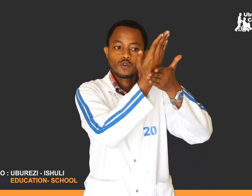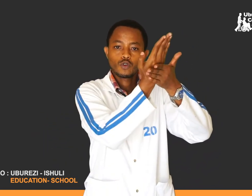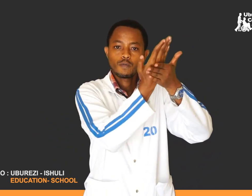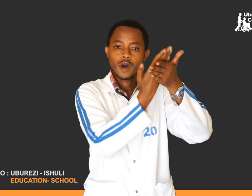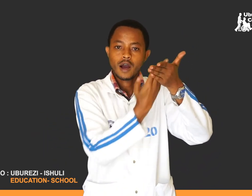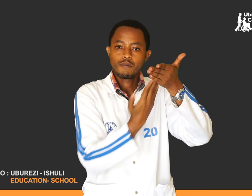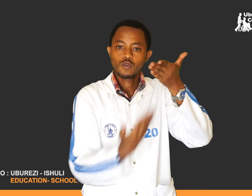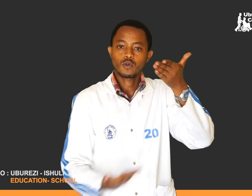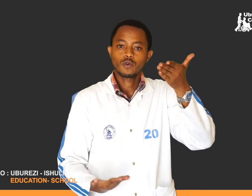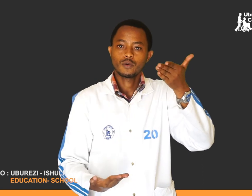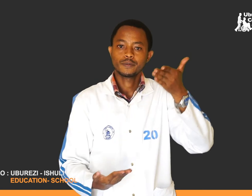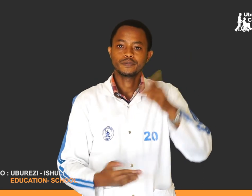urupapuro,